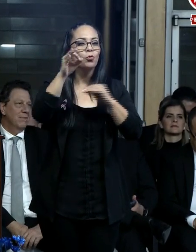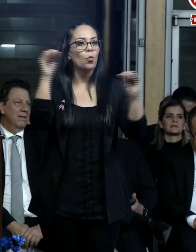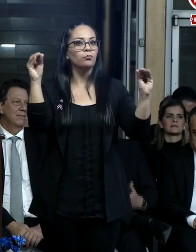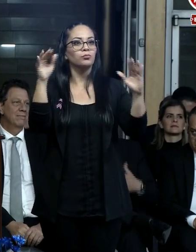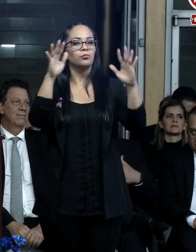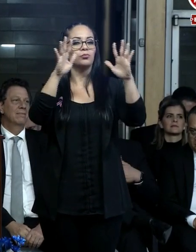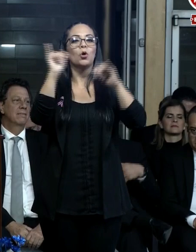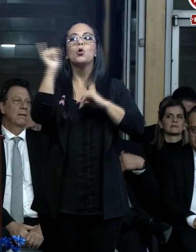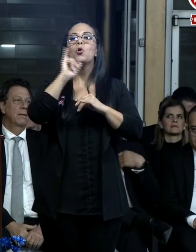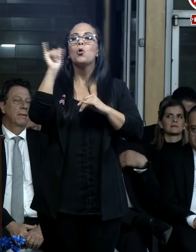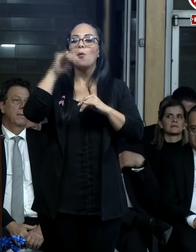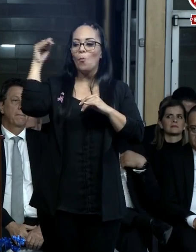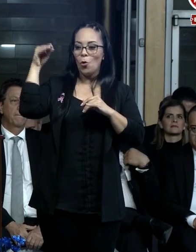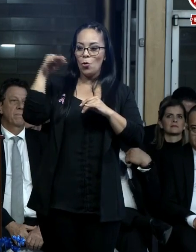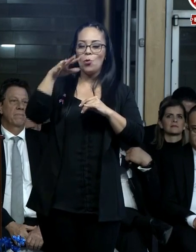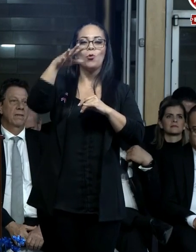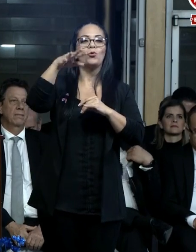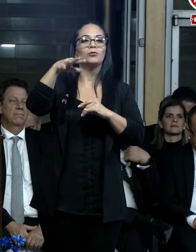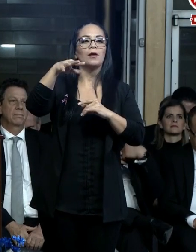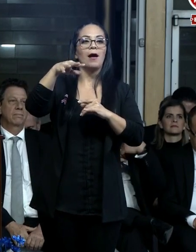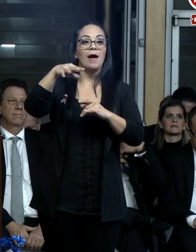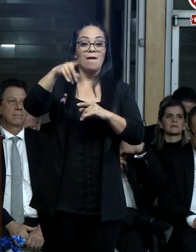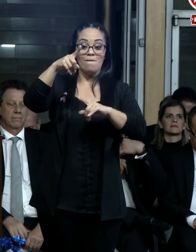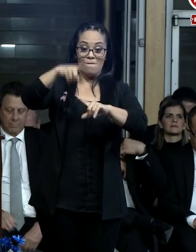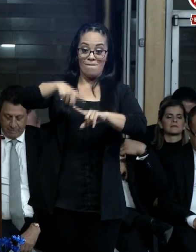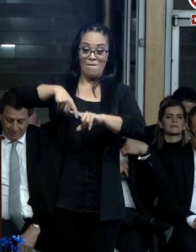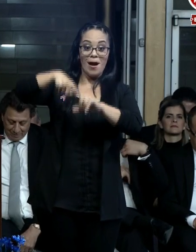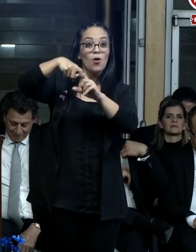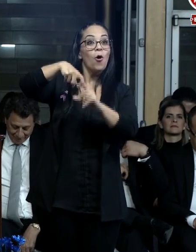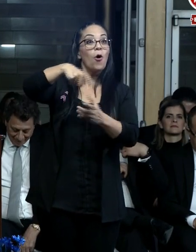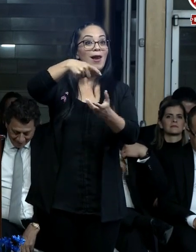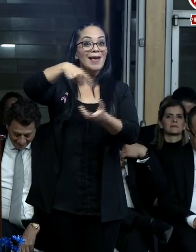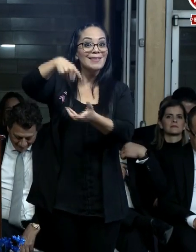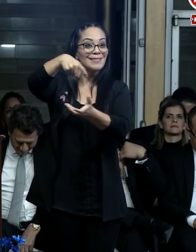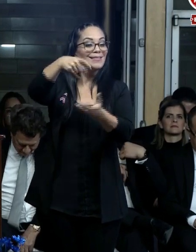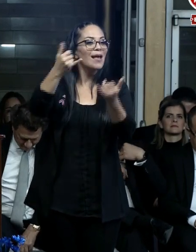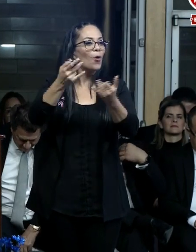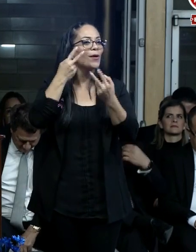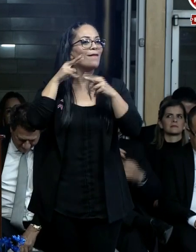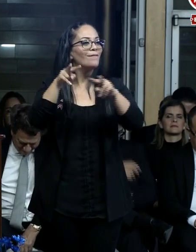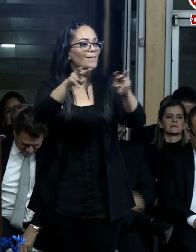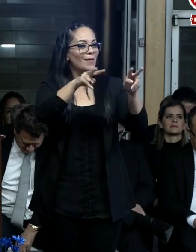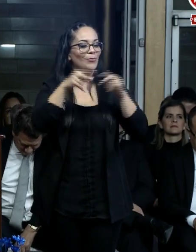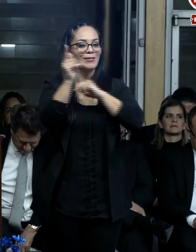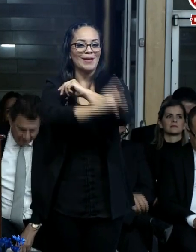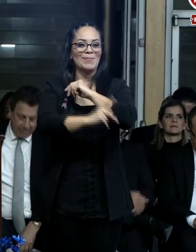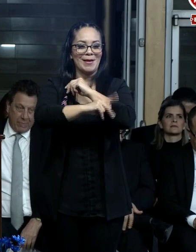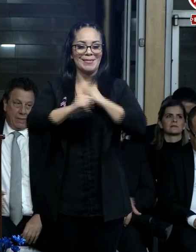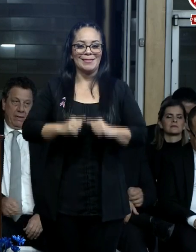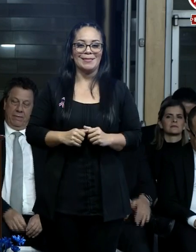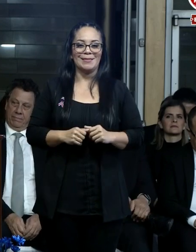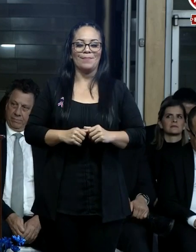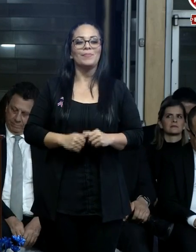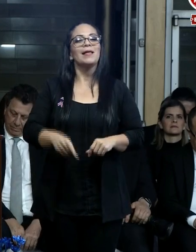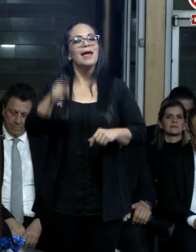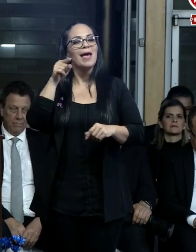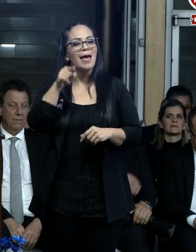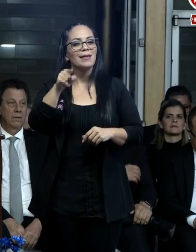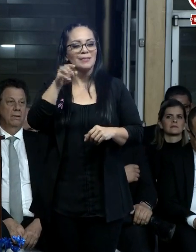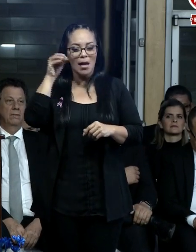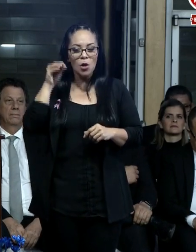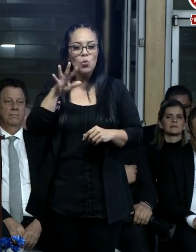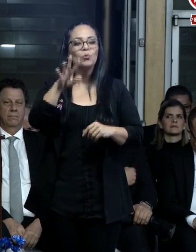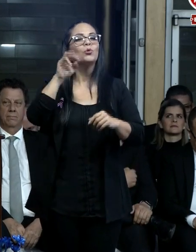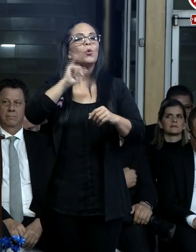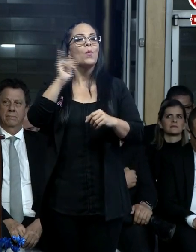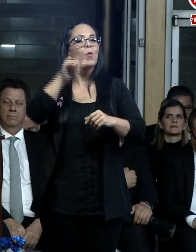la luz de los faroles que hoy se encienden en el país y que son un